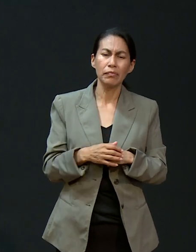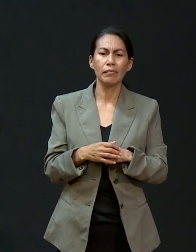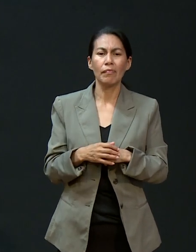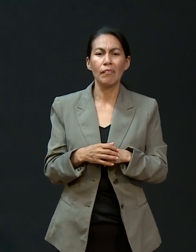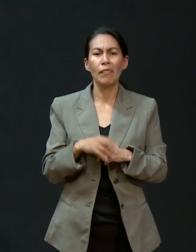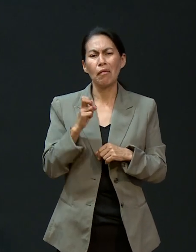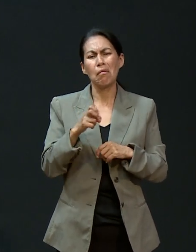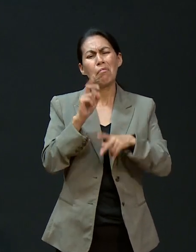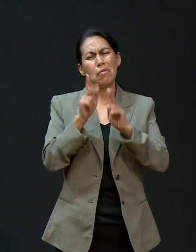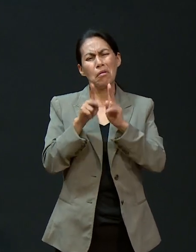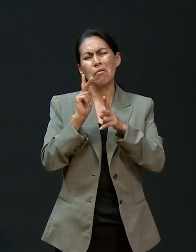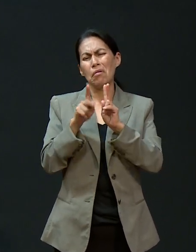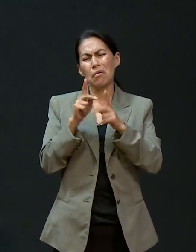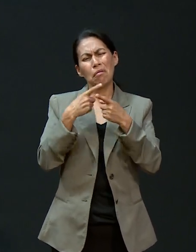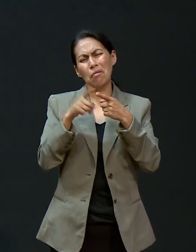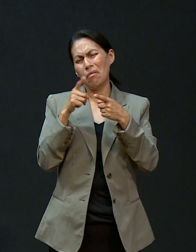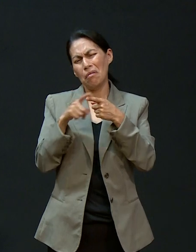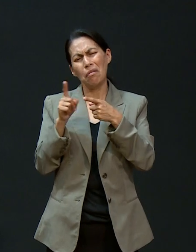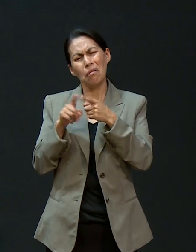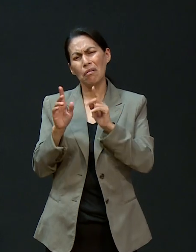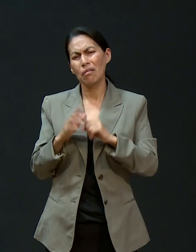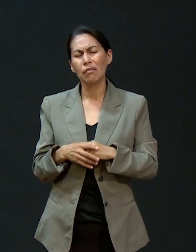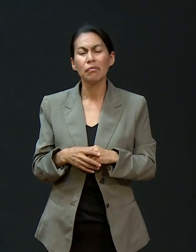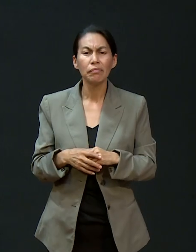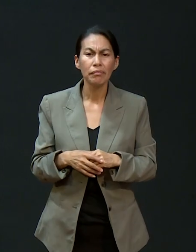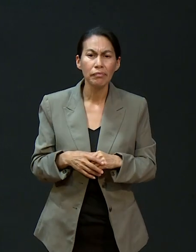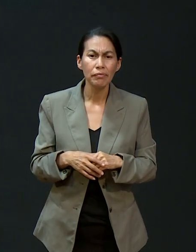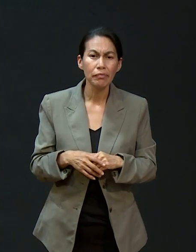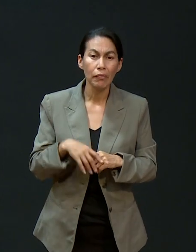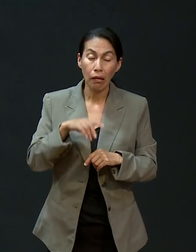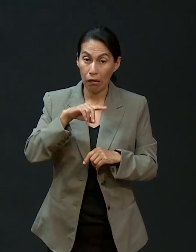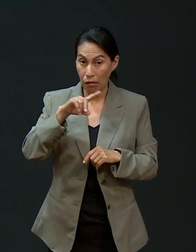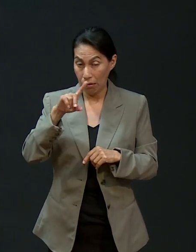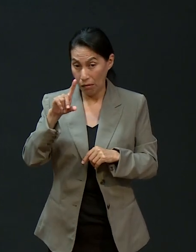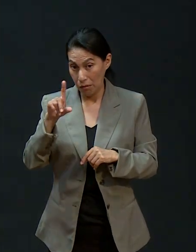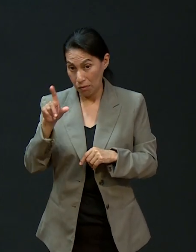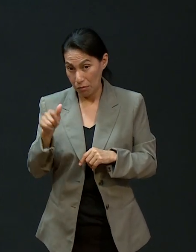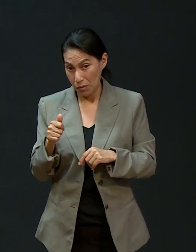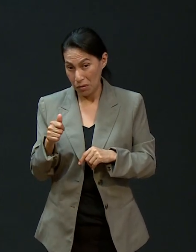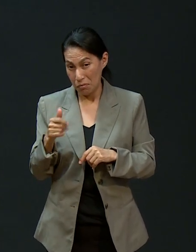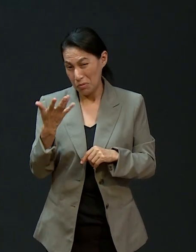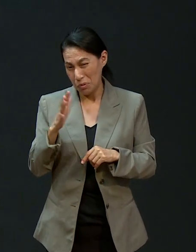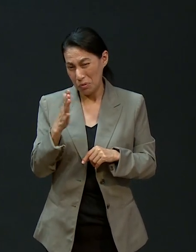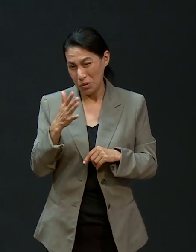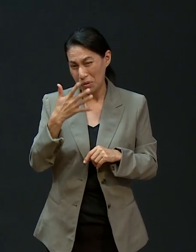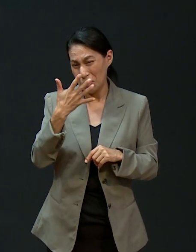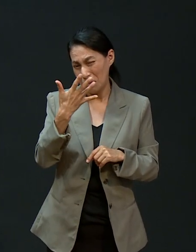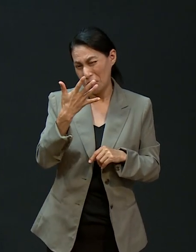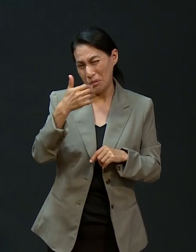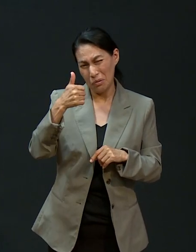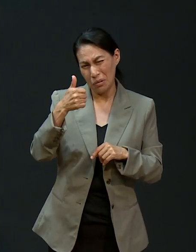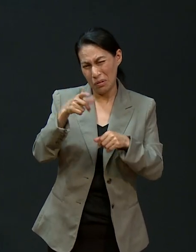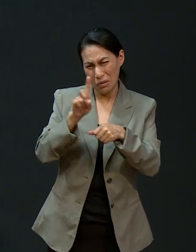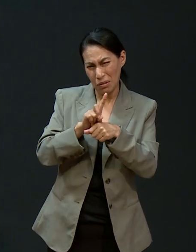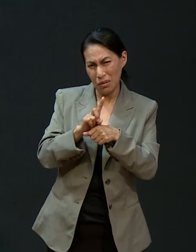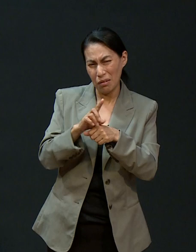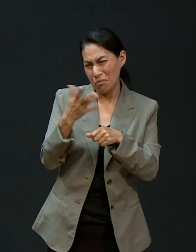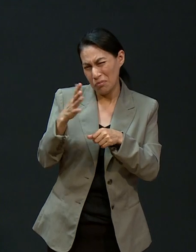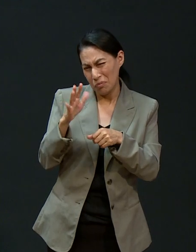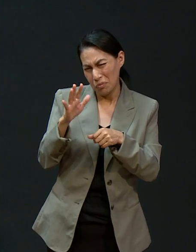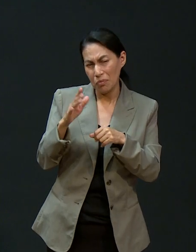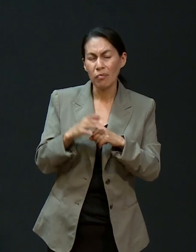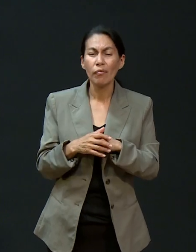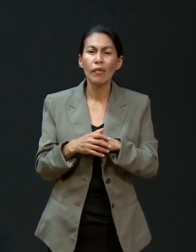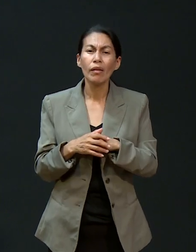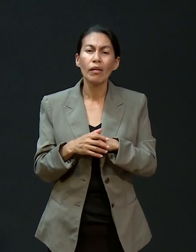Y conviví y cambiamos de charla y todo. Bueno. Y después pasaron como que unos seis, cinco días más o